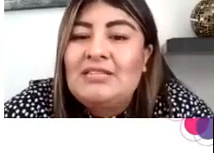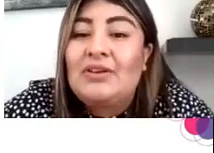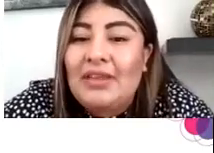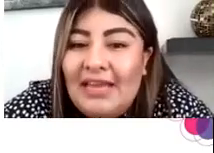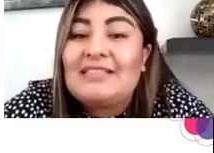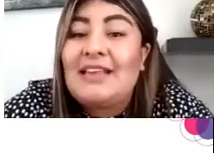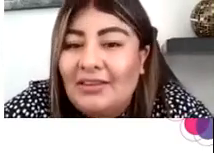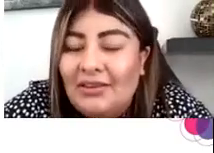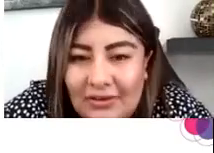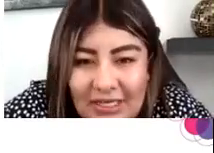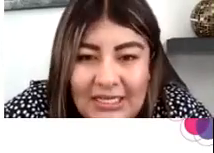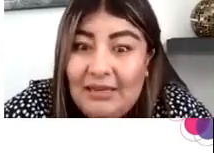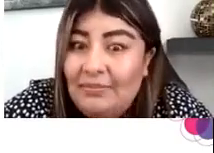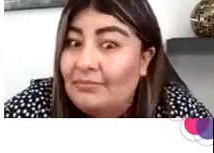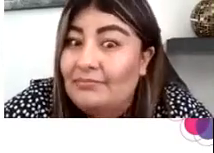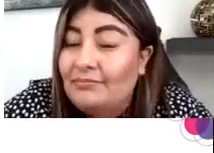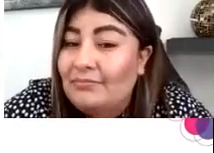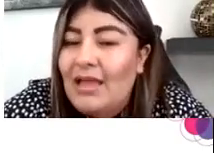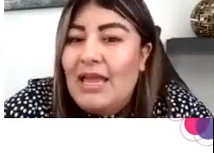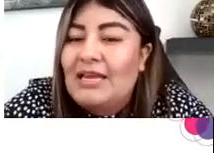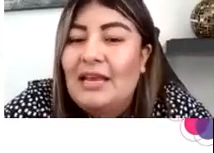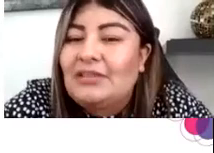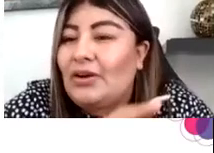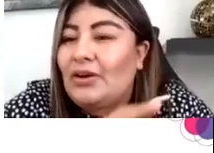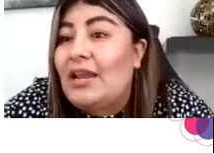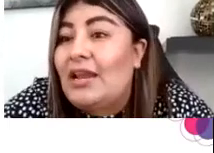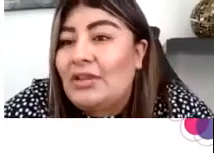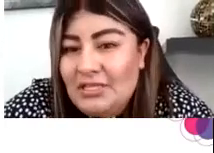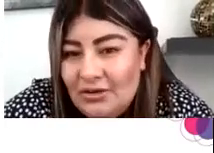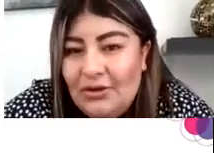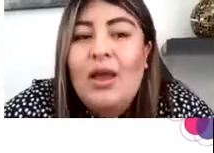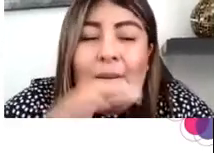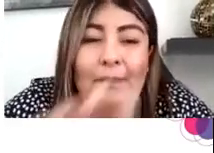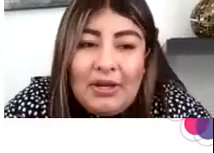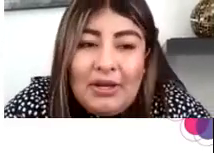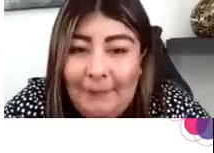sorda, exacto, hip, exacto, en la audición. ¿Por qué?